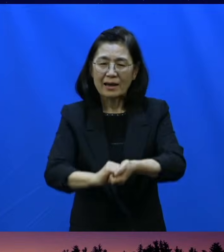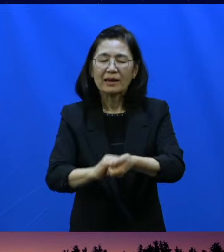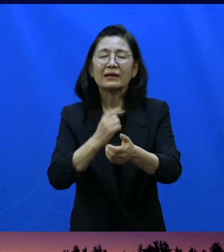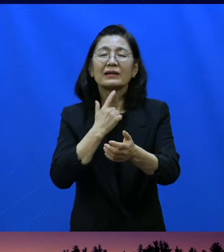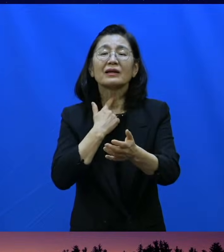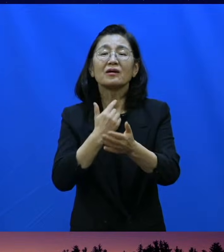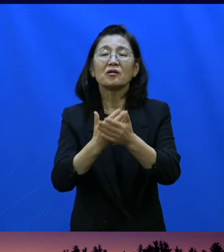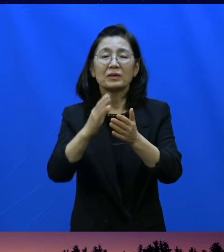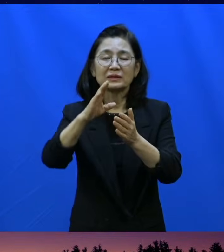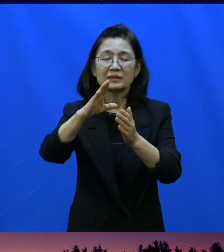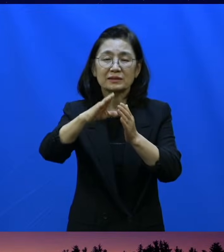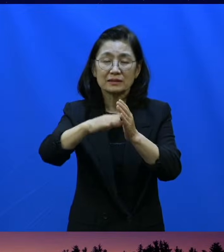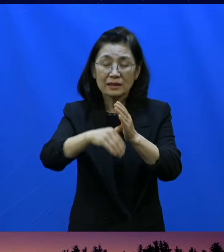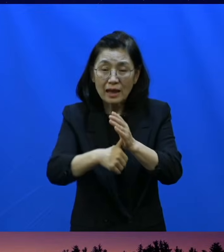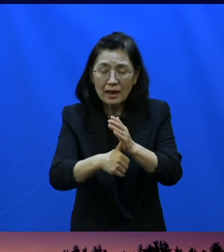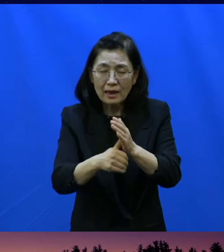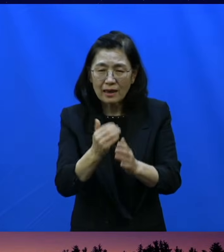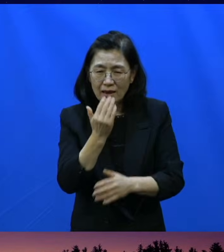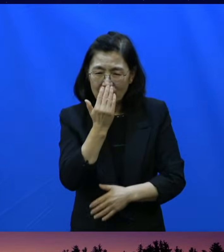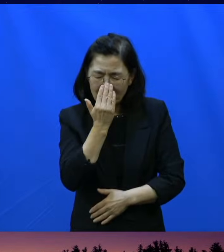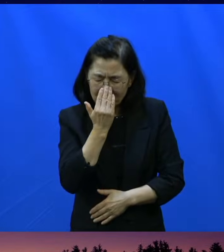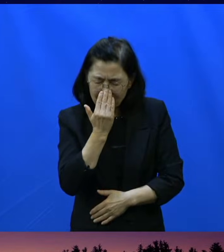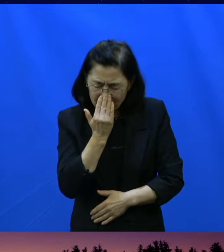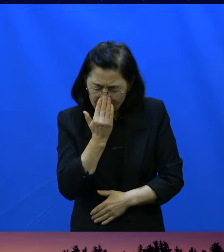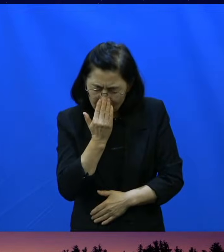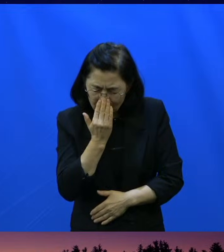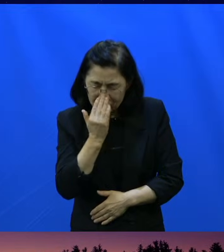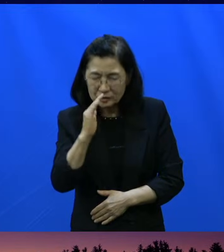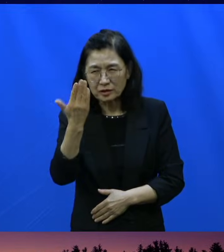그냥 무조건 그냥 은혜라고 얘기하지 않고,